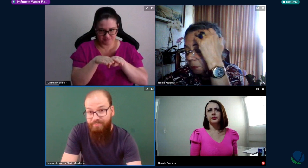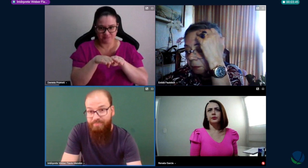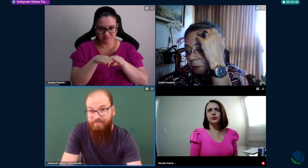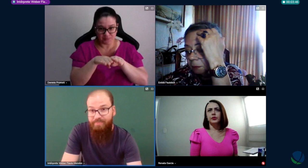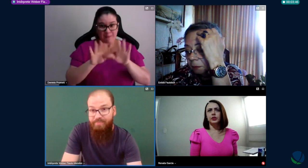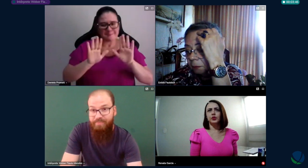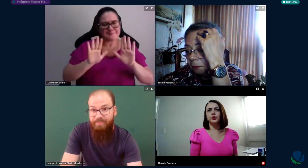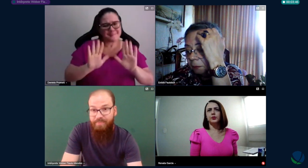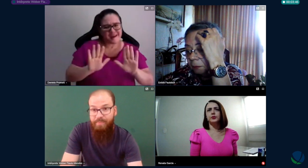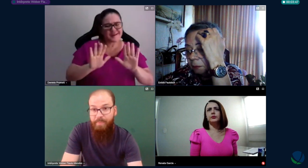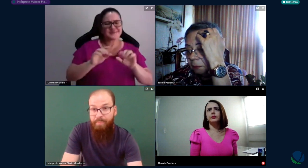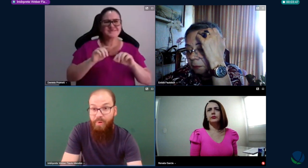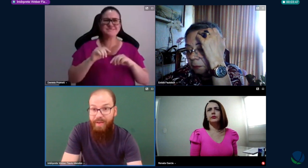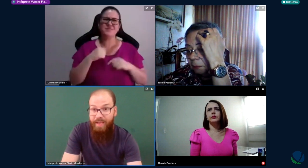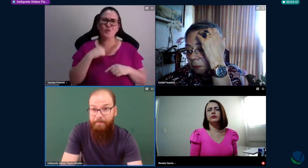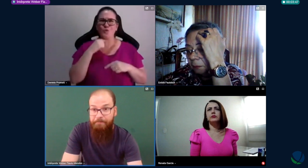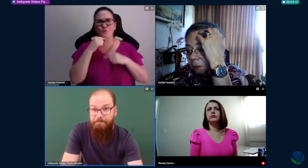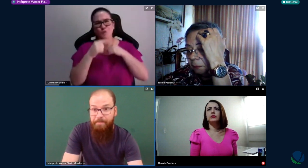certo?